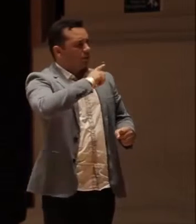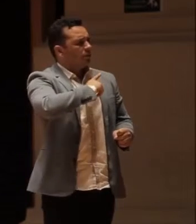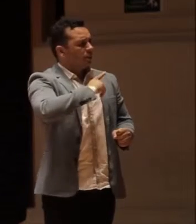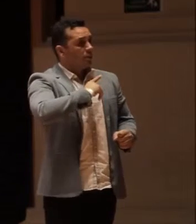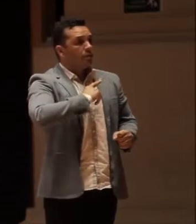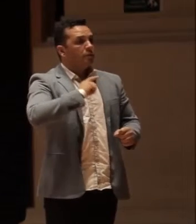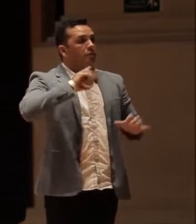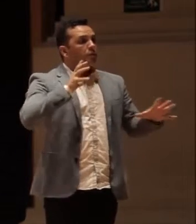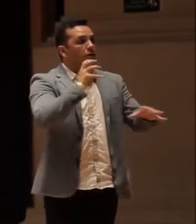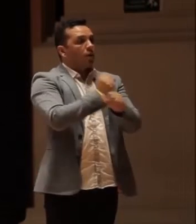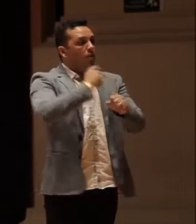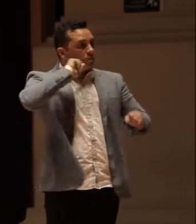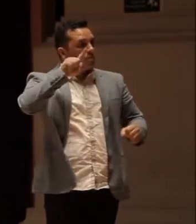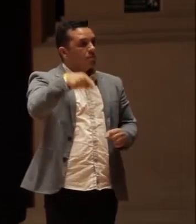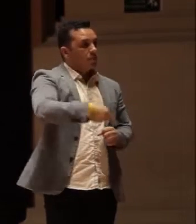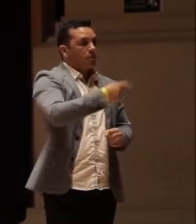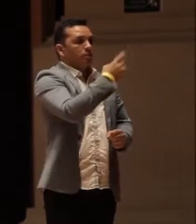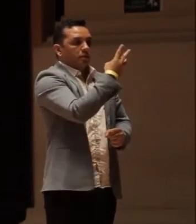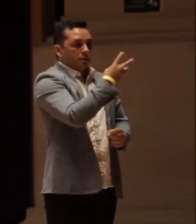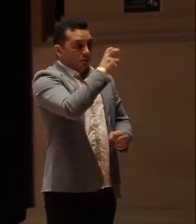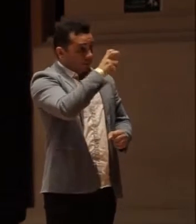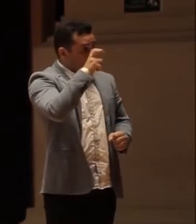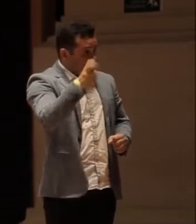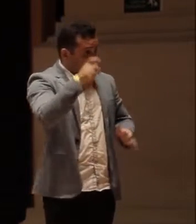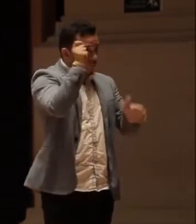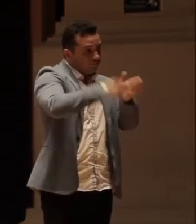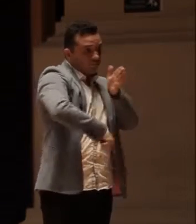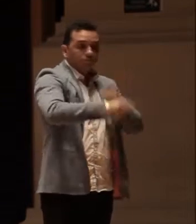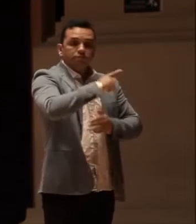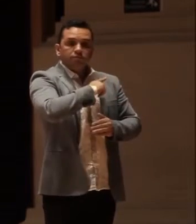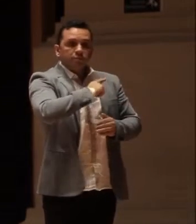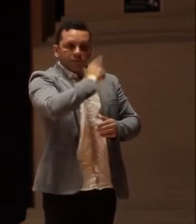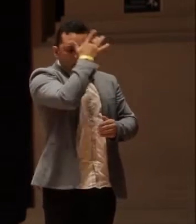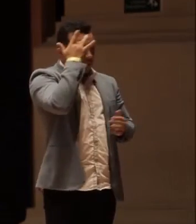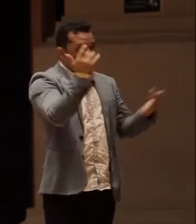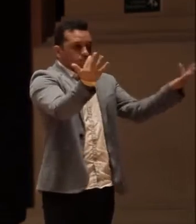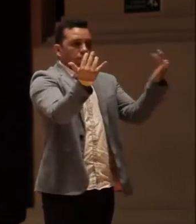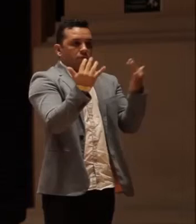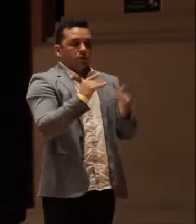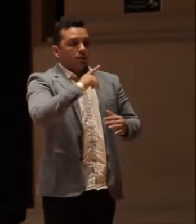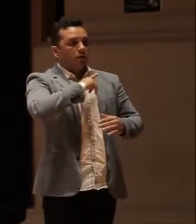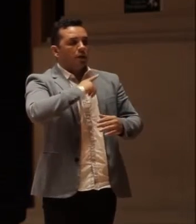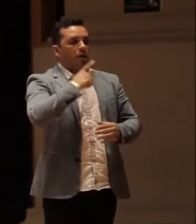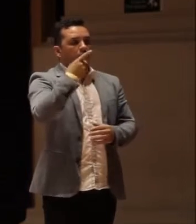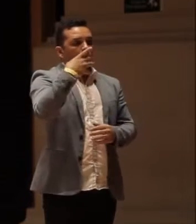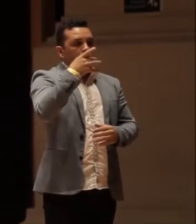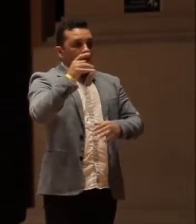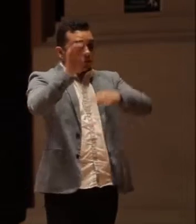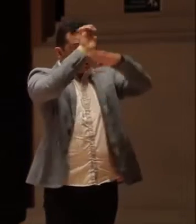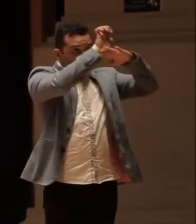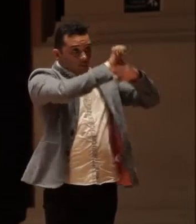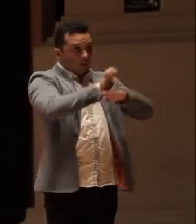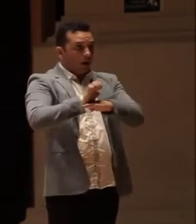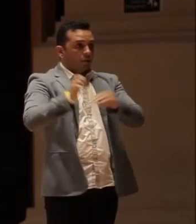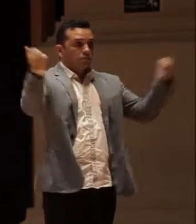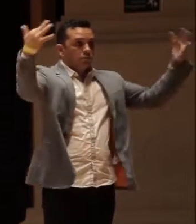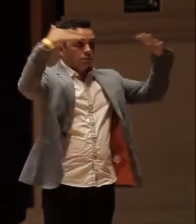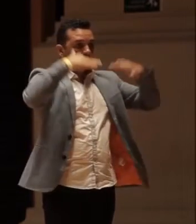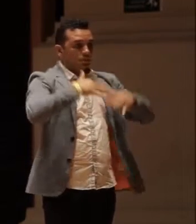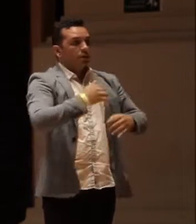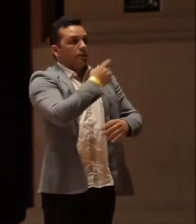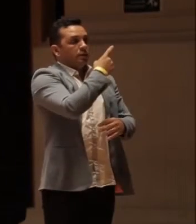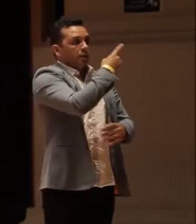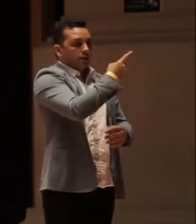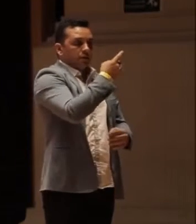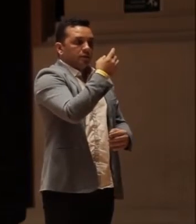1.355 inscritos, boa parte deles já está conosco hoje, de 14 estados, 174